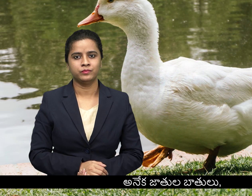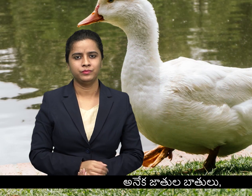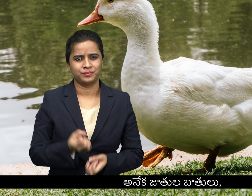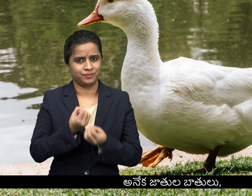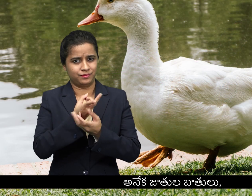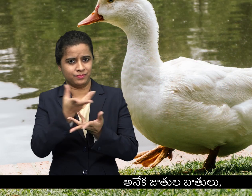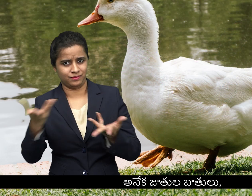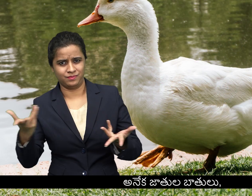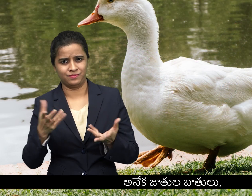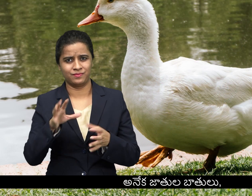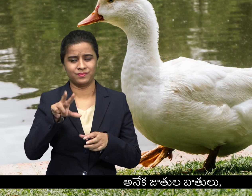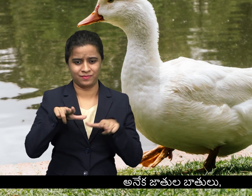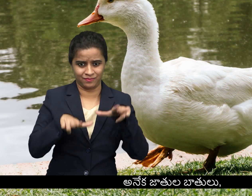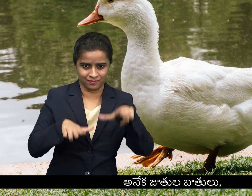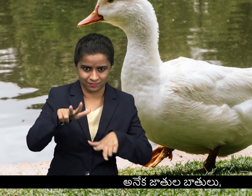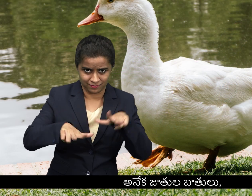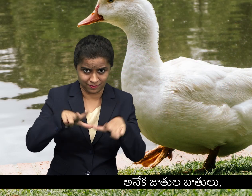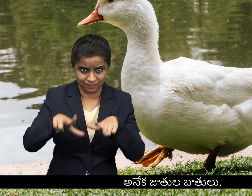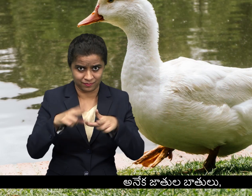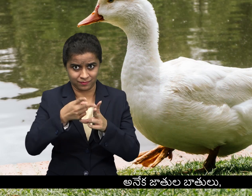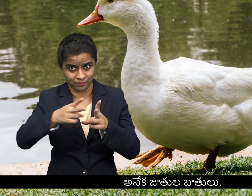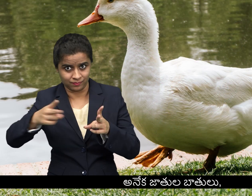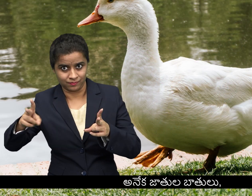అనేక జాతుల బాతులు,